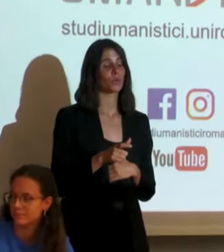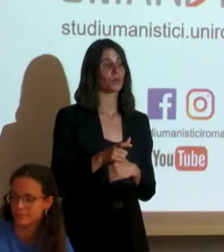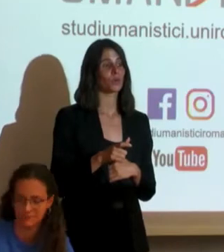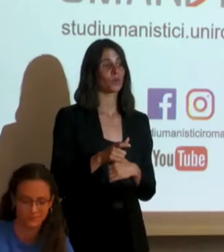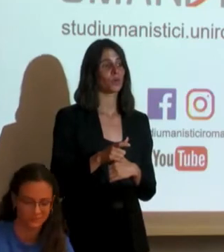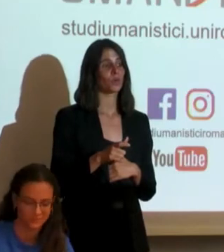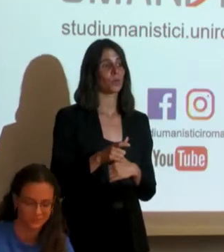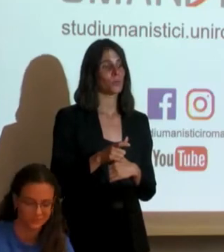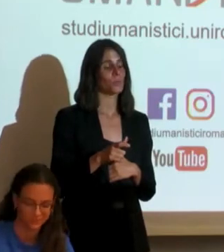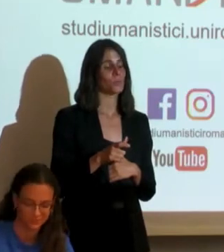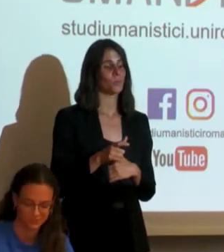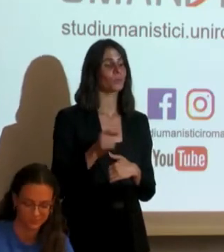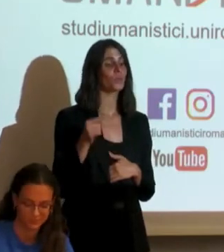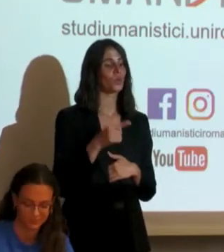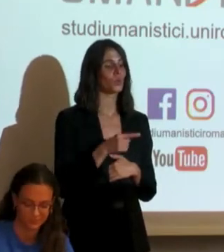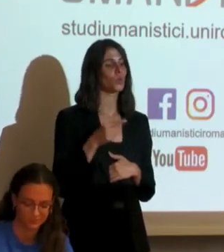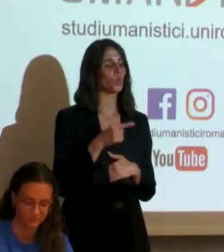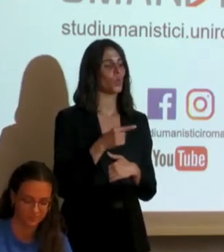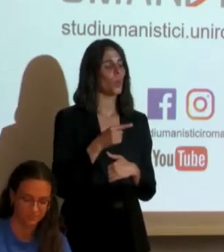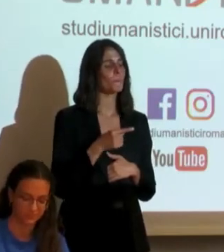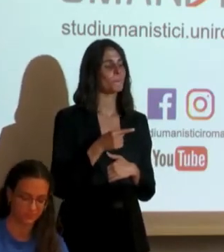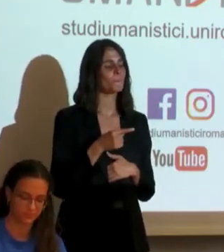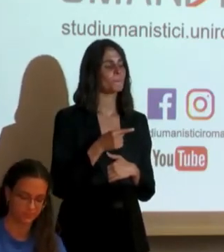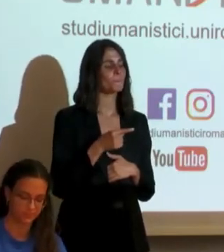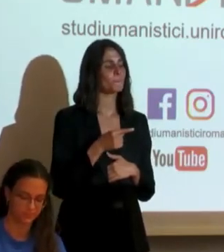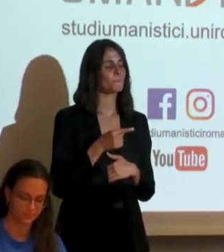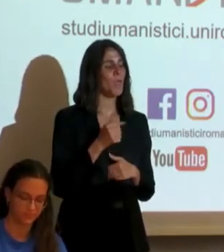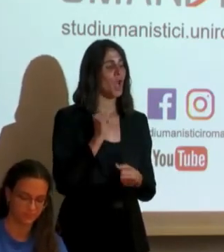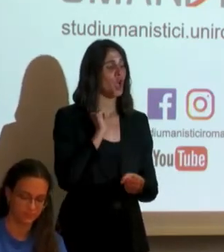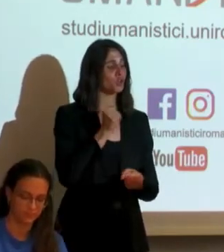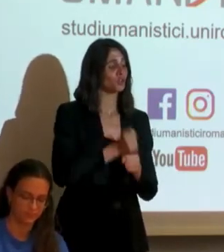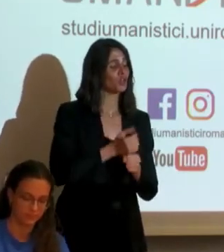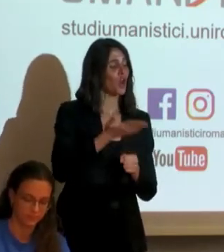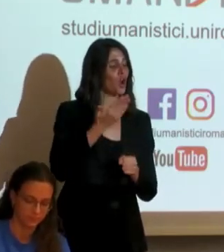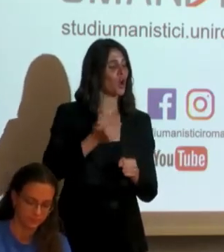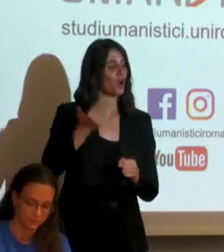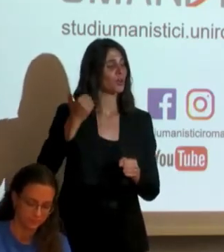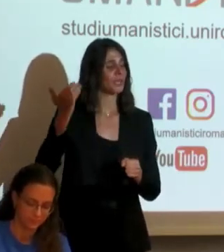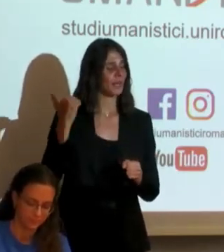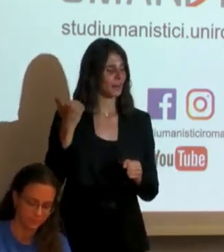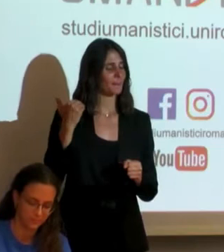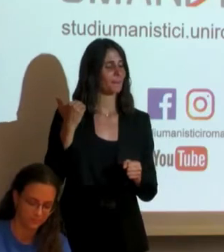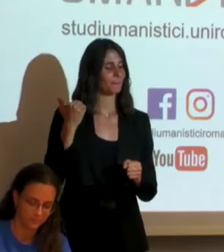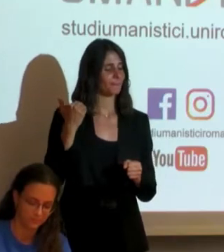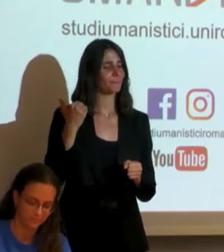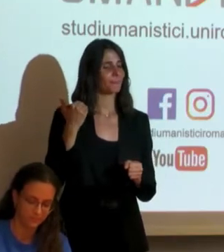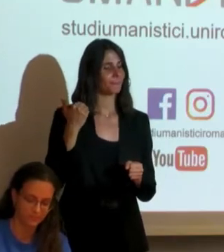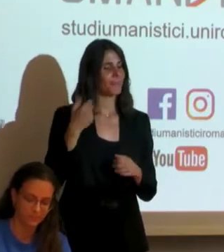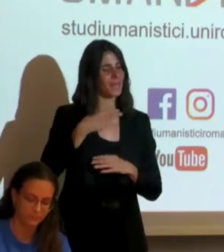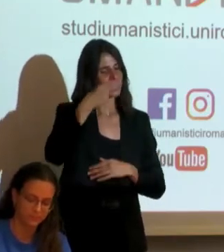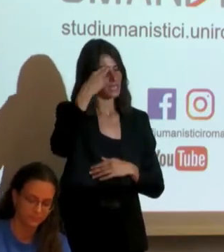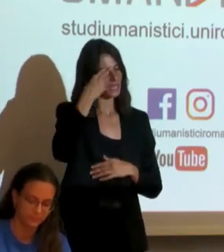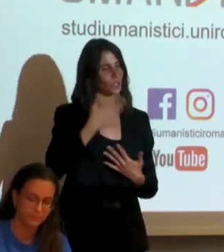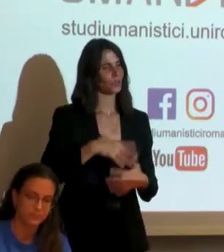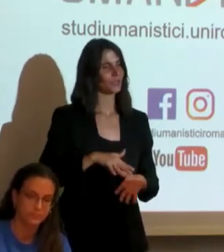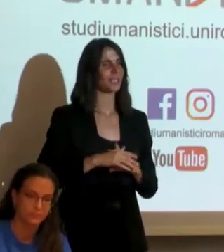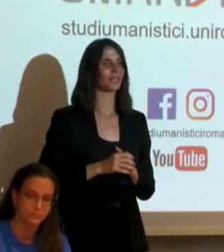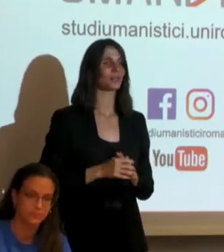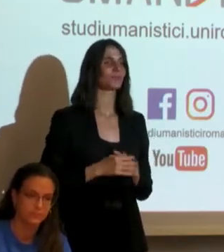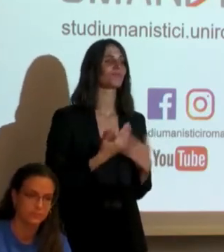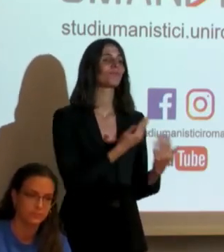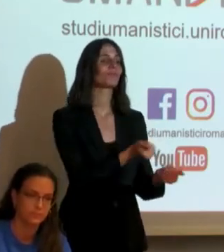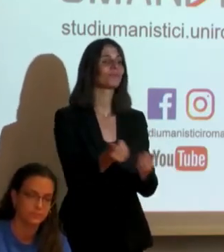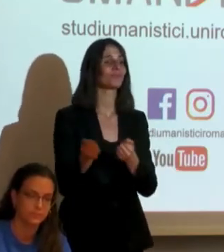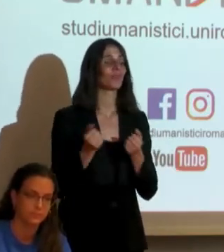questo ricorso effettivamente importantissimo alle nostre discipline nel momento che abbiamo, speriamo, appena superato. Ciao a tutti, io mi chiamo